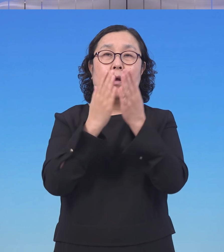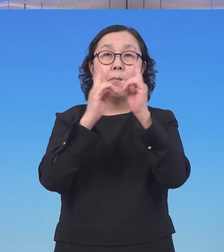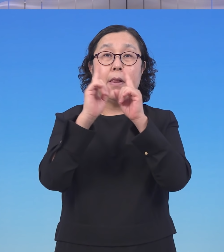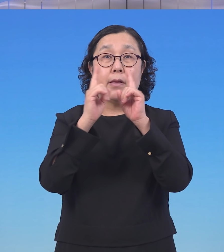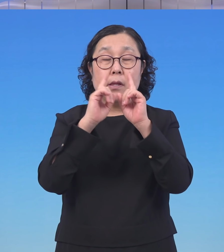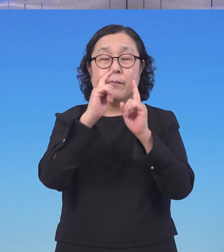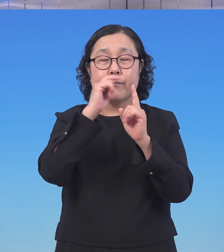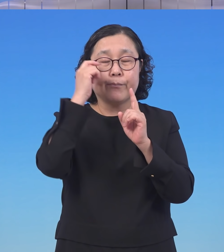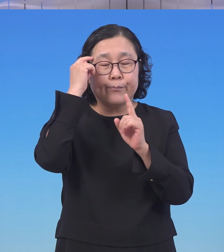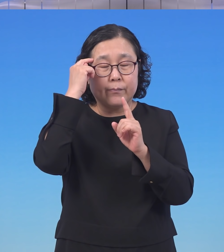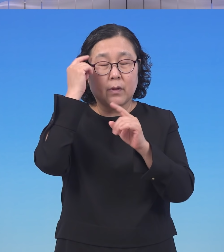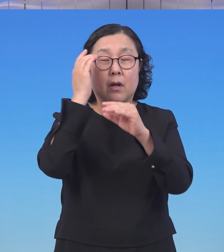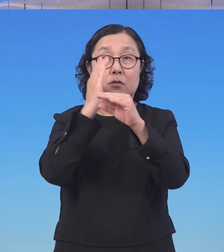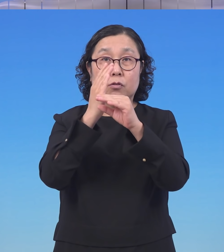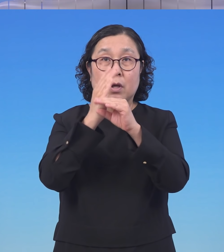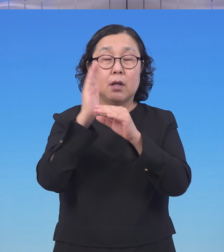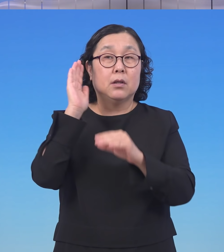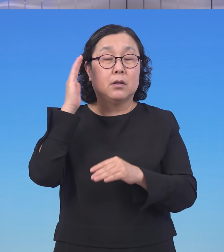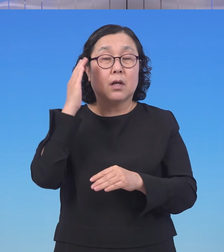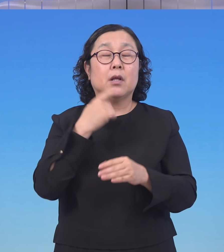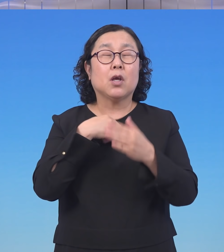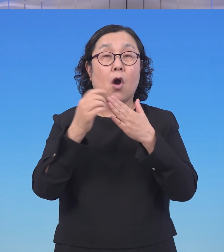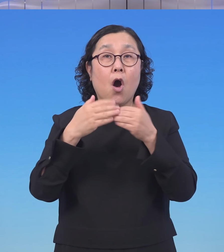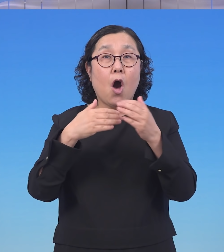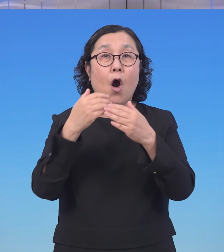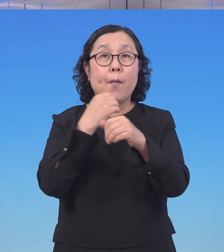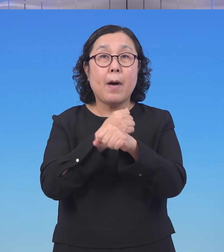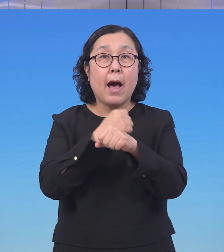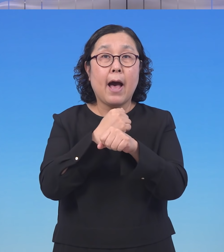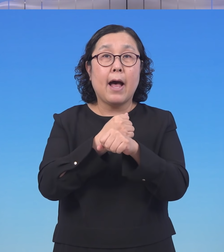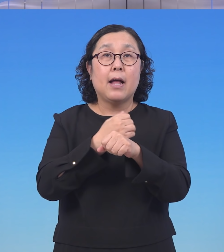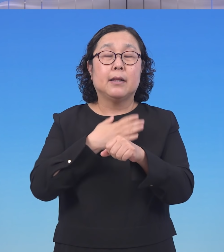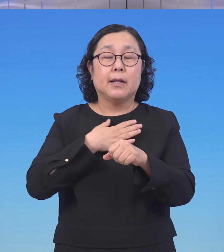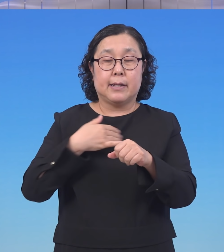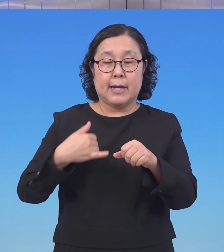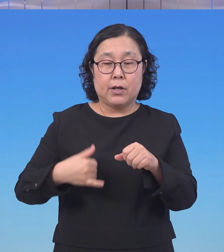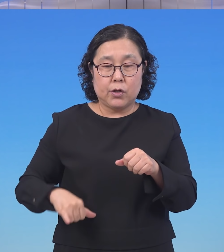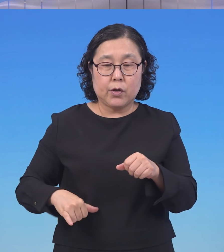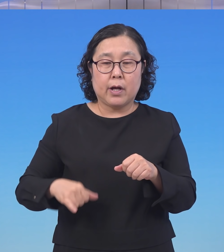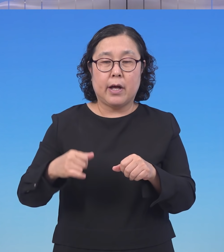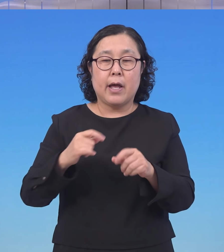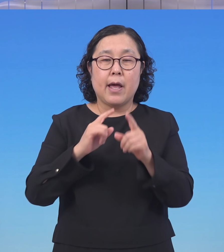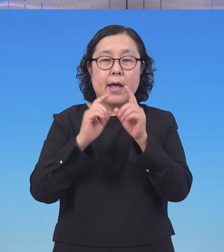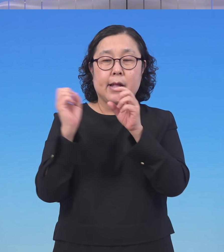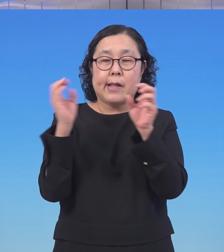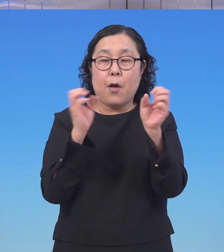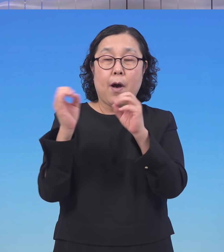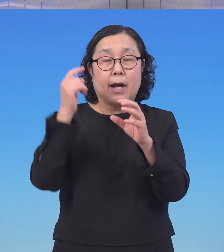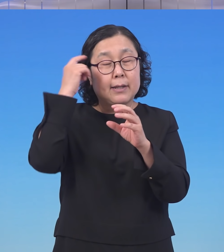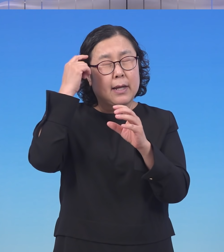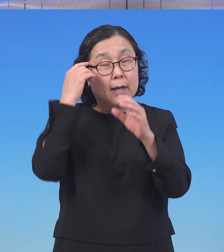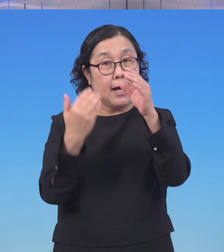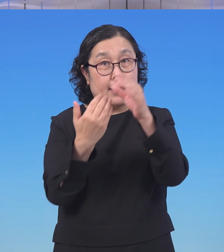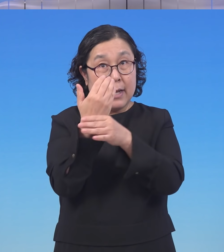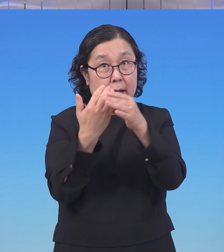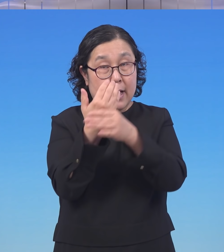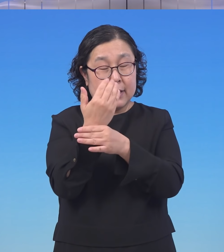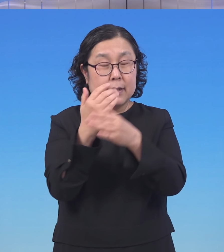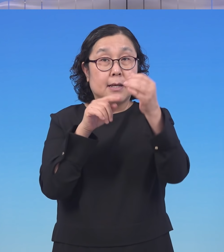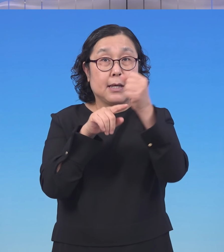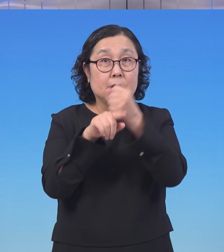제가 오늘 본문을 묵상하다가 최근에 경험한 우리 아이들과의 그 이야기가 불쑥 떠오른 이유가 뭐냐 하면은